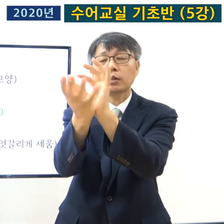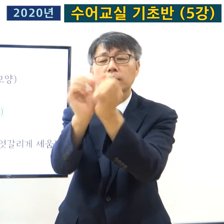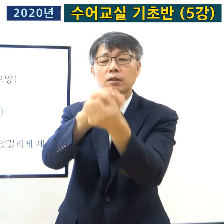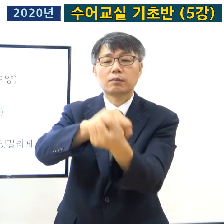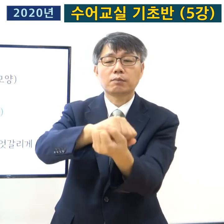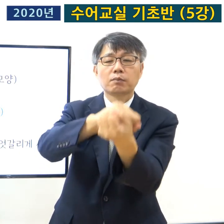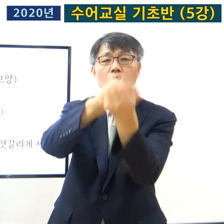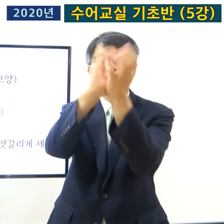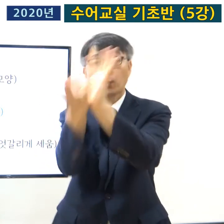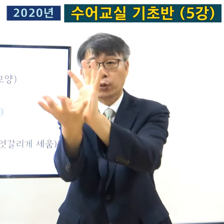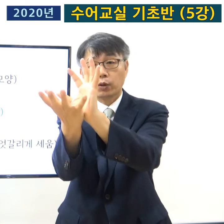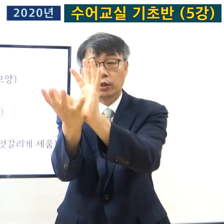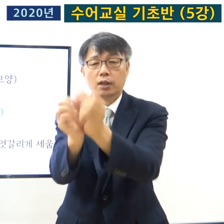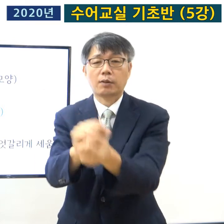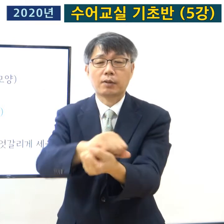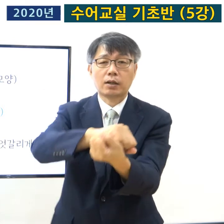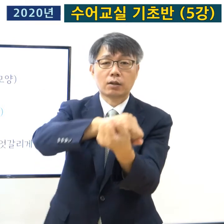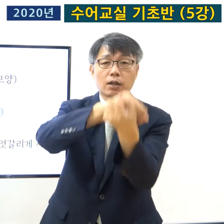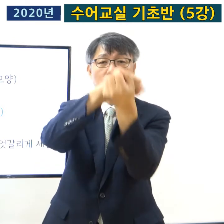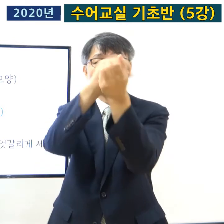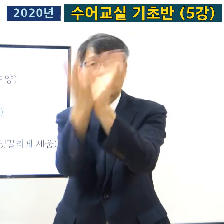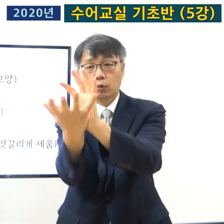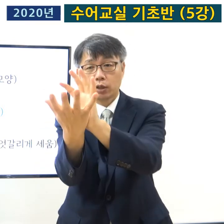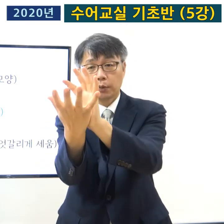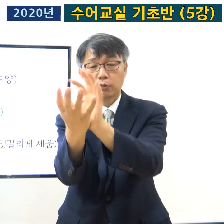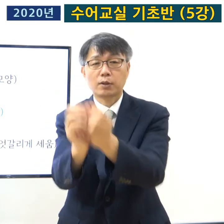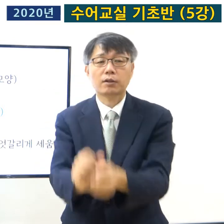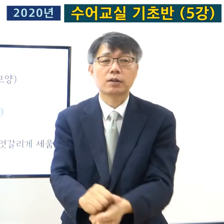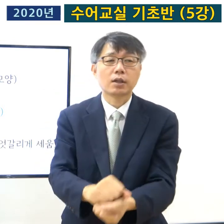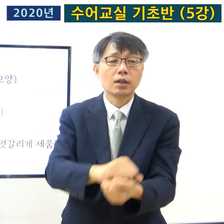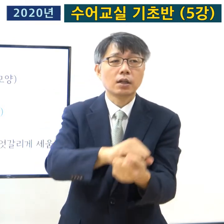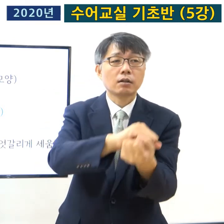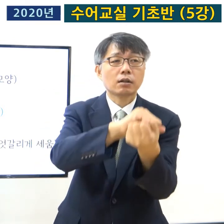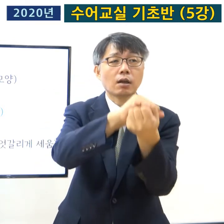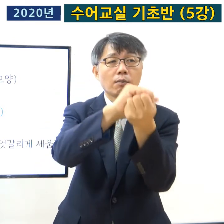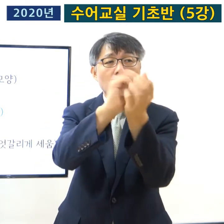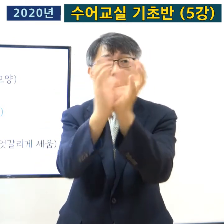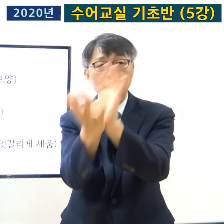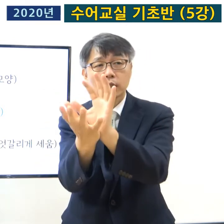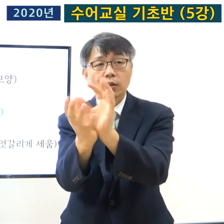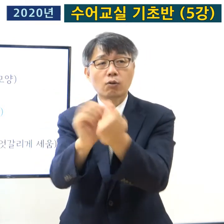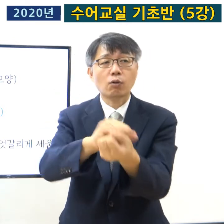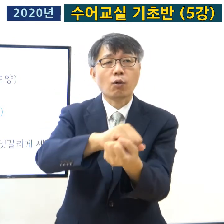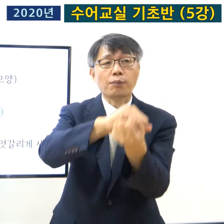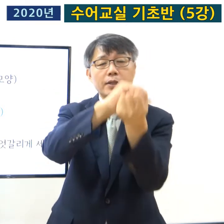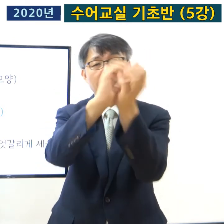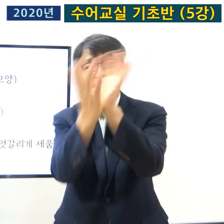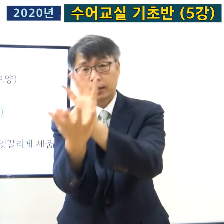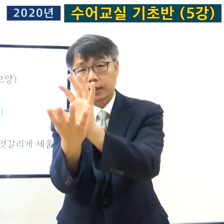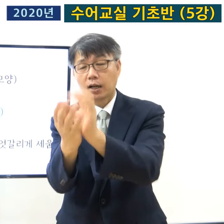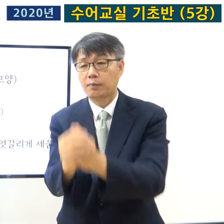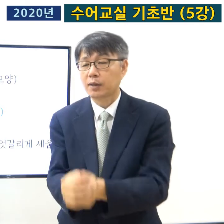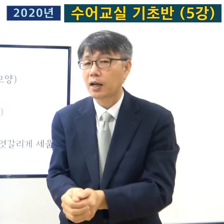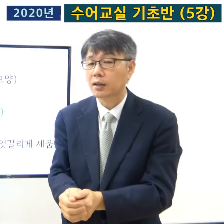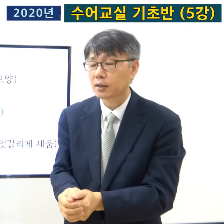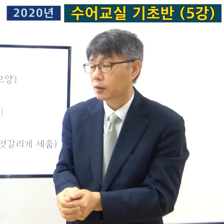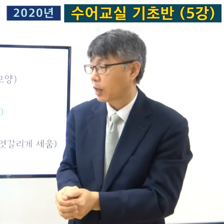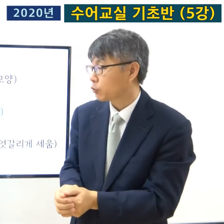펴주면 꽃 이렇게 핍니다. 이렇게 쫙 돌려서 펴주면 이렇게 꽃이기도 하고 꽃피다 생각합니다. 나중에